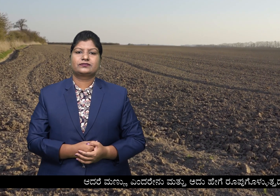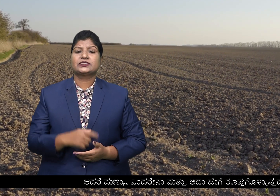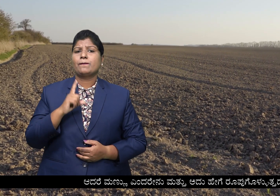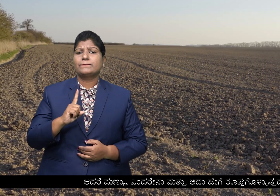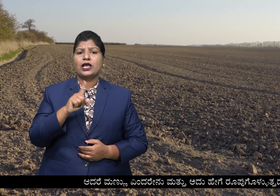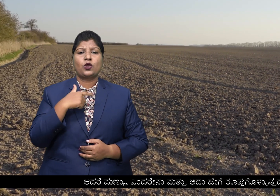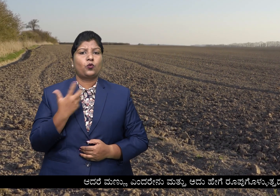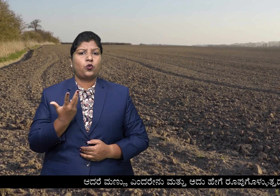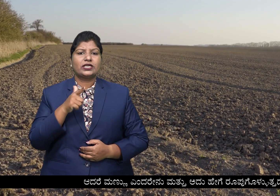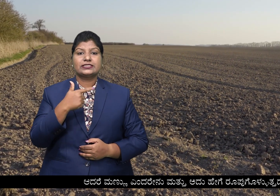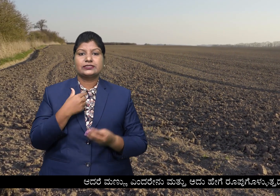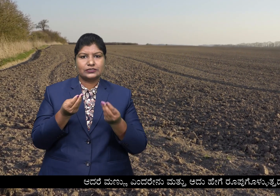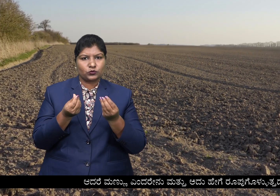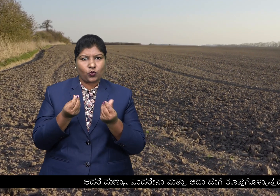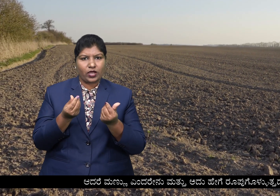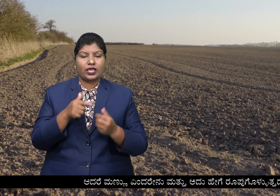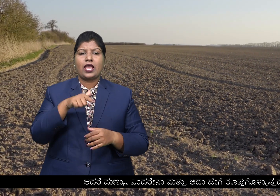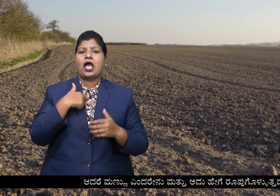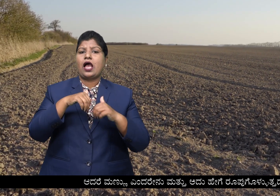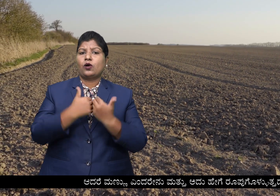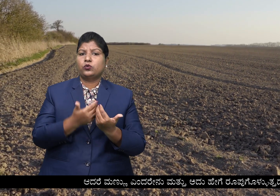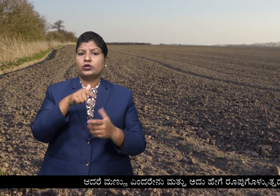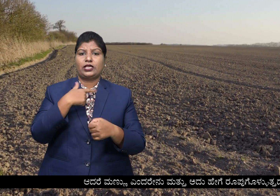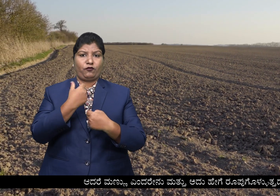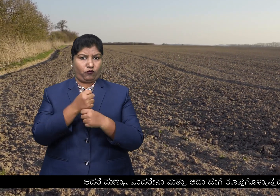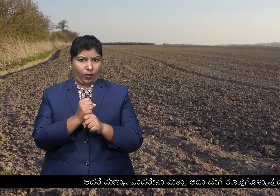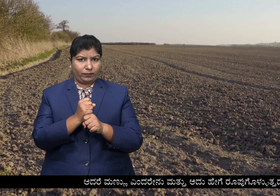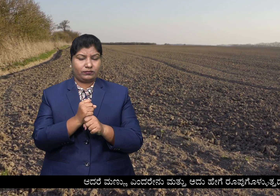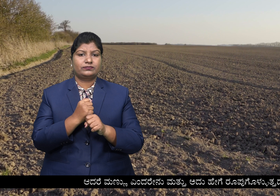ಆದರೆ ಮಣ್ಣು ಅಂದ್ರೇನು ಮತ್ತು ಅದು ಹೇಗೆ ರೂಪುಗೊಳ್ಳುತ್ತೆ?